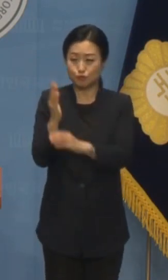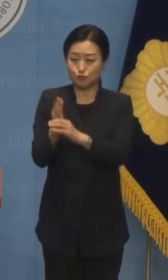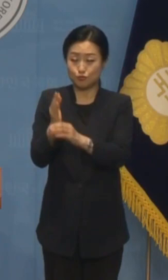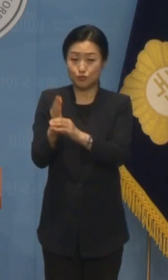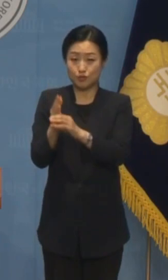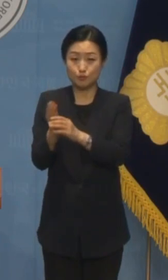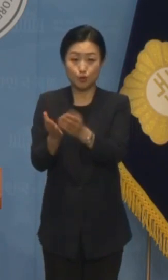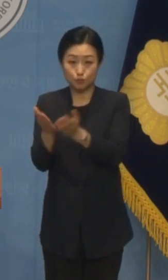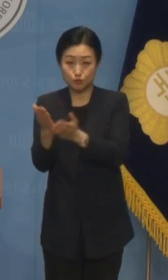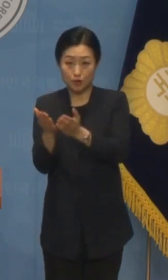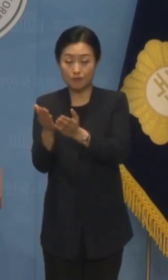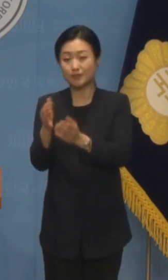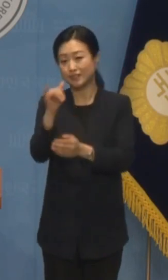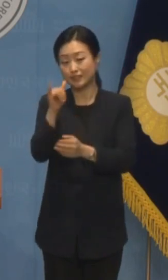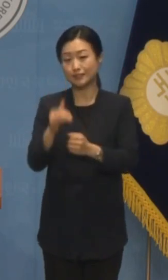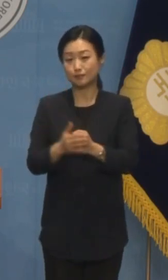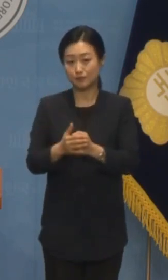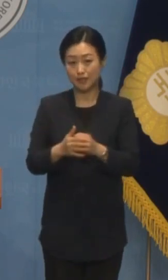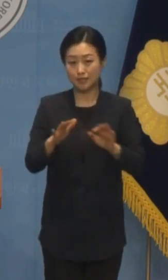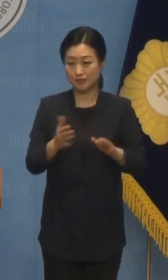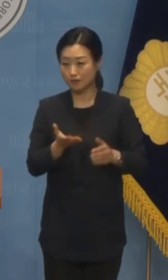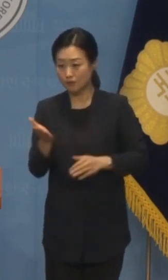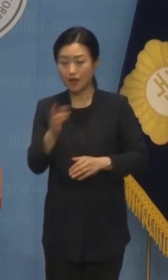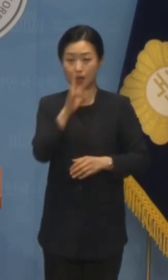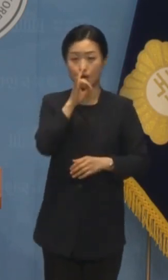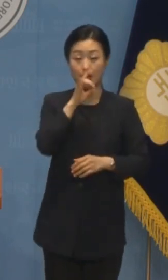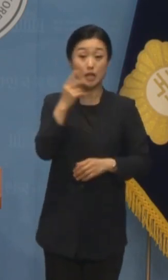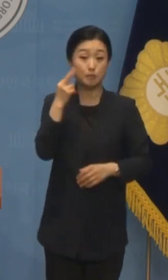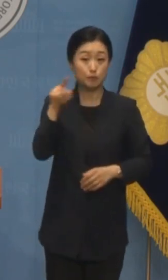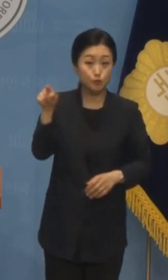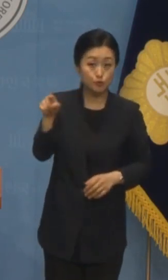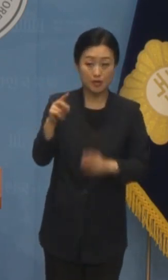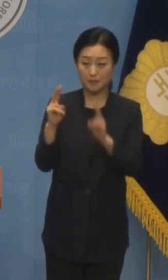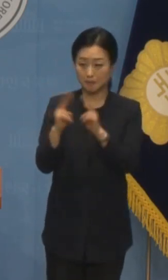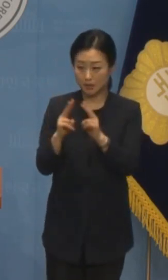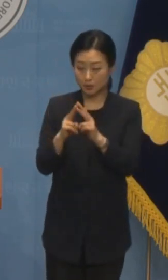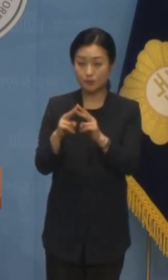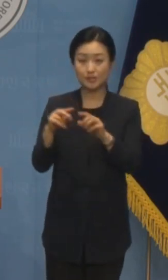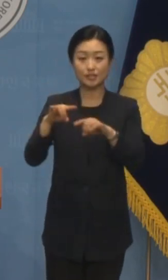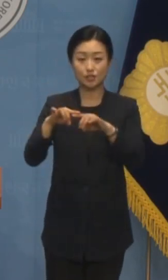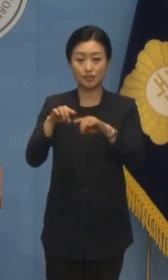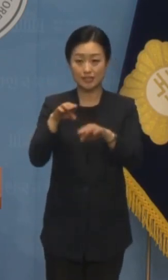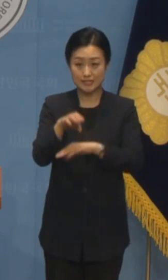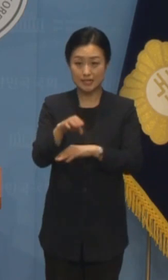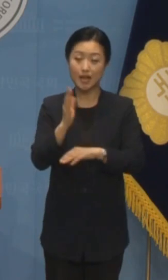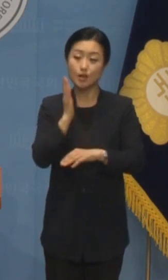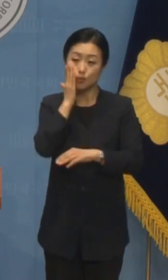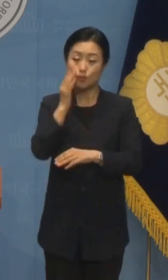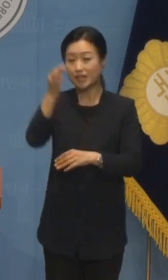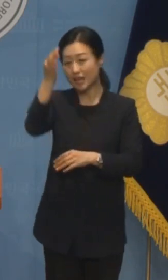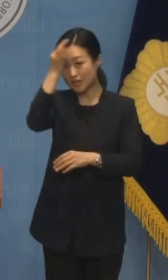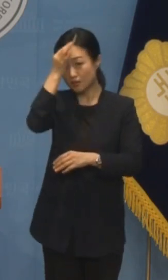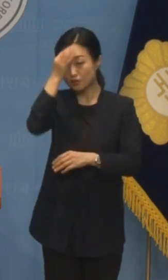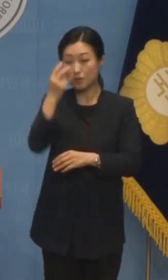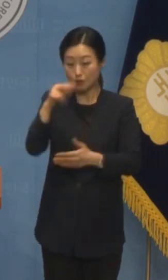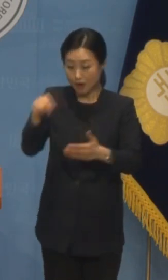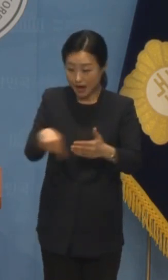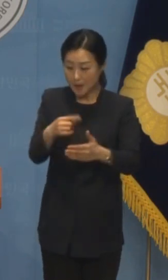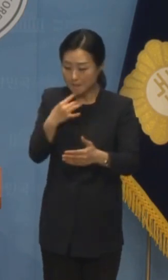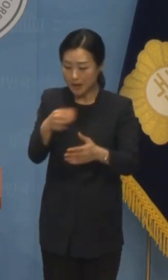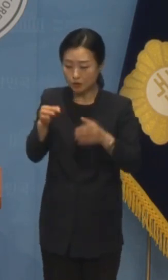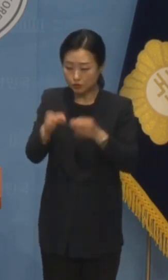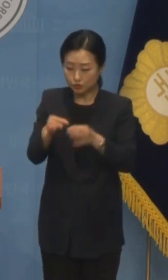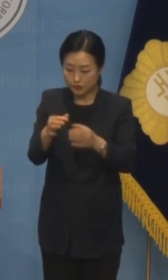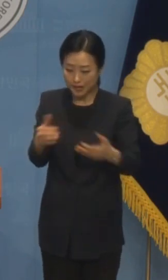모습으로 가시화되고 있습니다. 미국은 반도체, 전기차, 녹색 기술에서 미국 내 직접 투자와